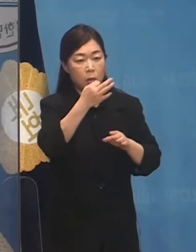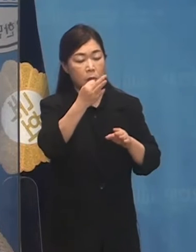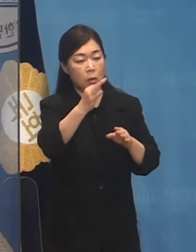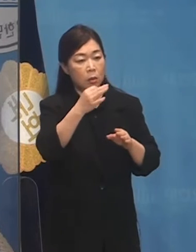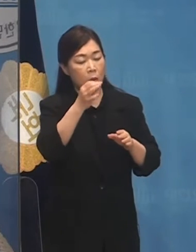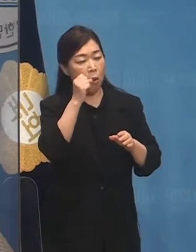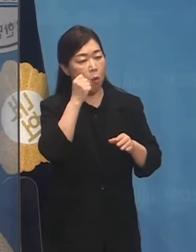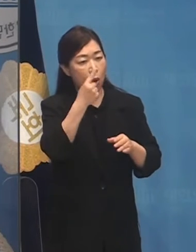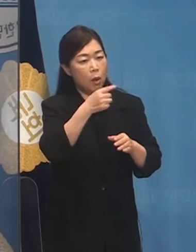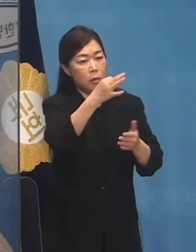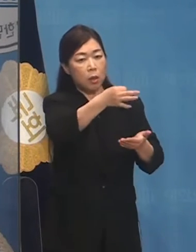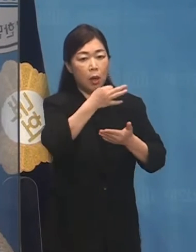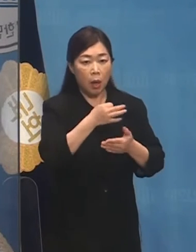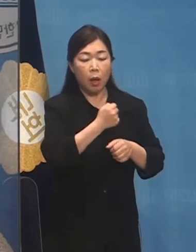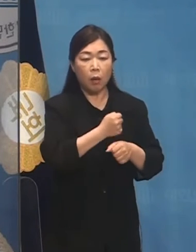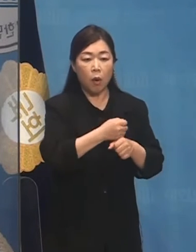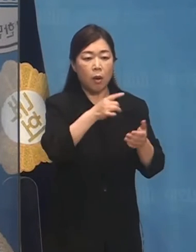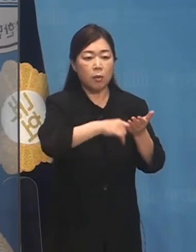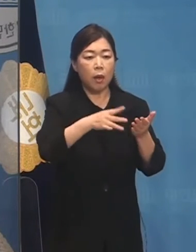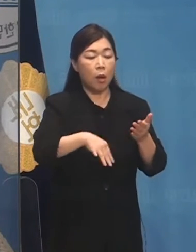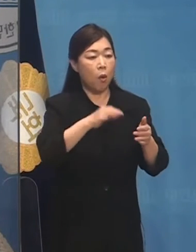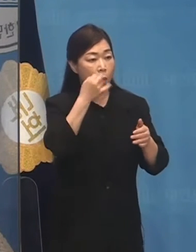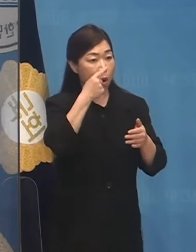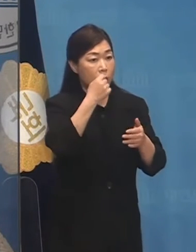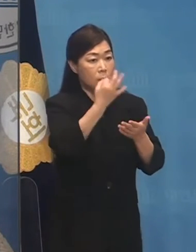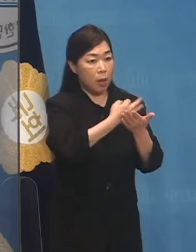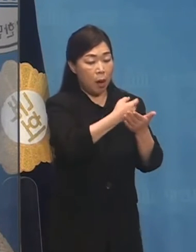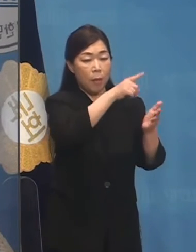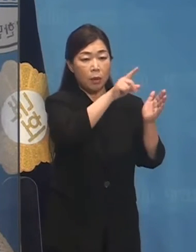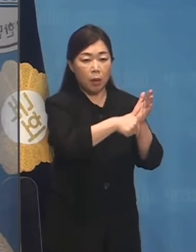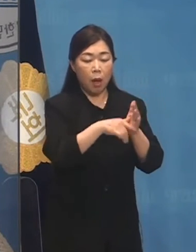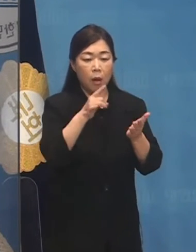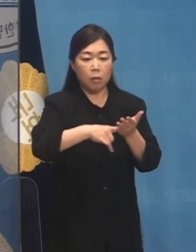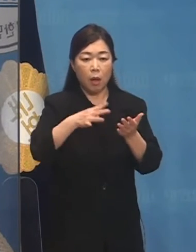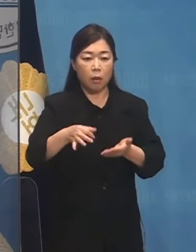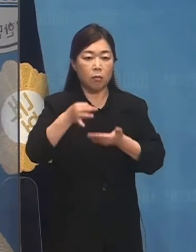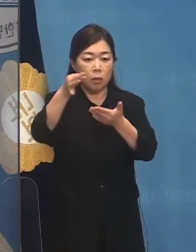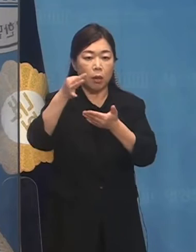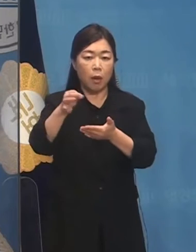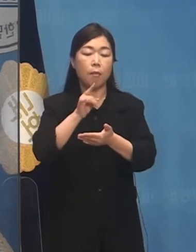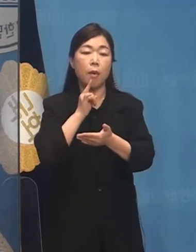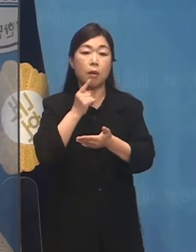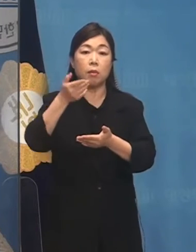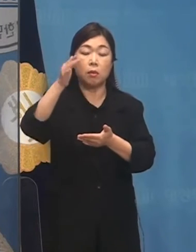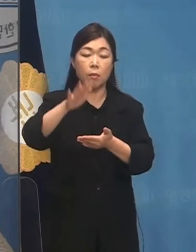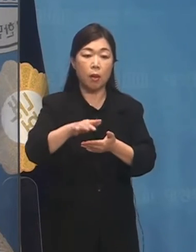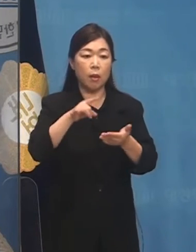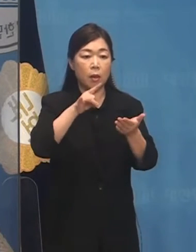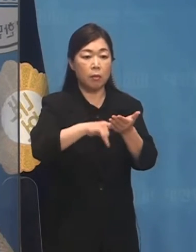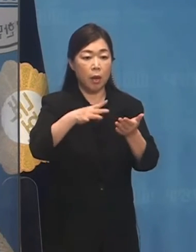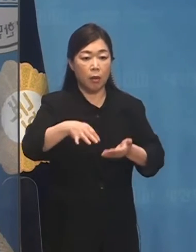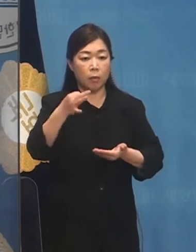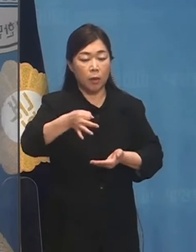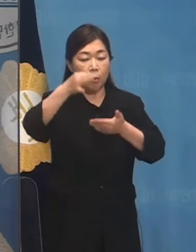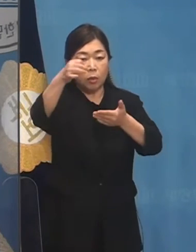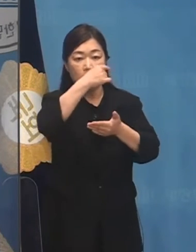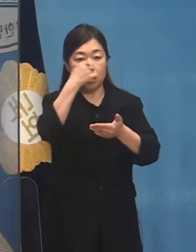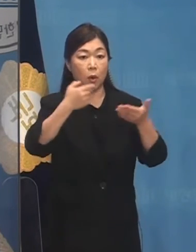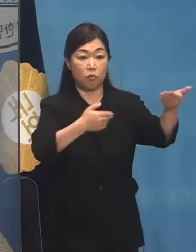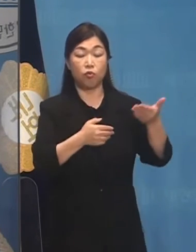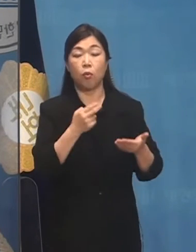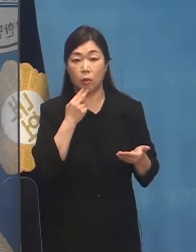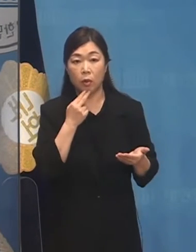분명 꼬박꼬박 세금 냈다면서도 각종 세금 납부 내역을 제출하지 않았습니다.